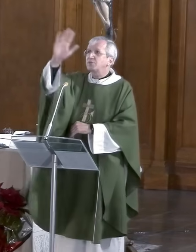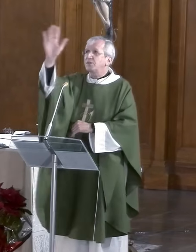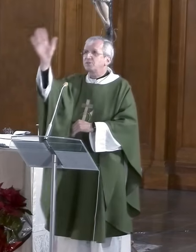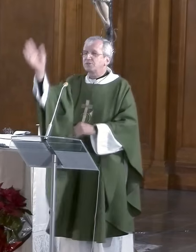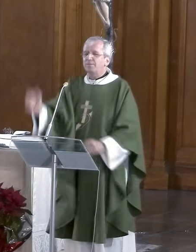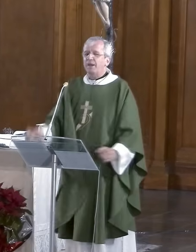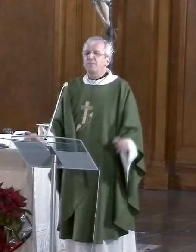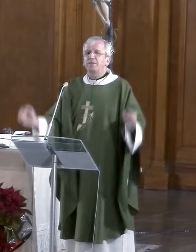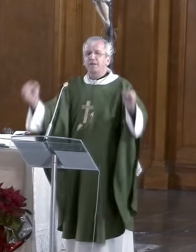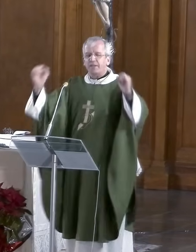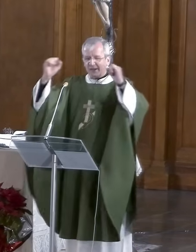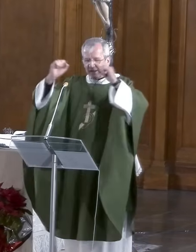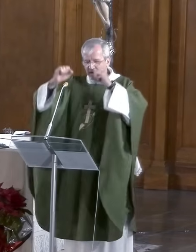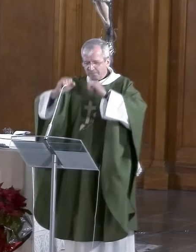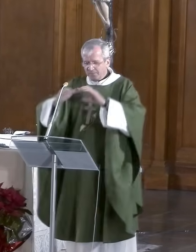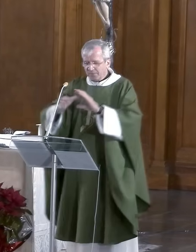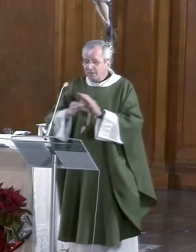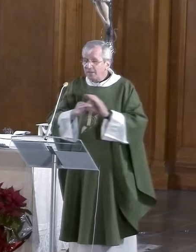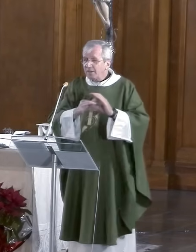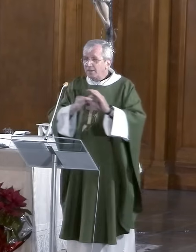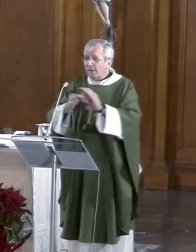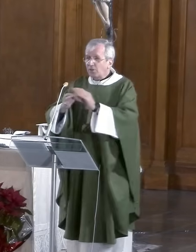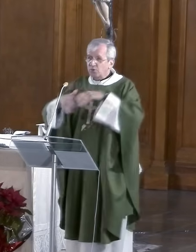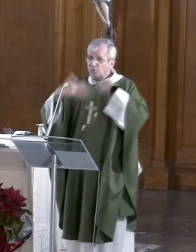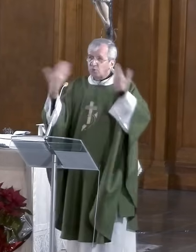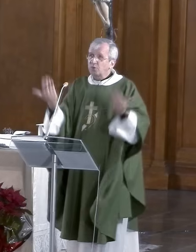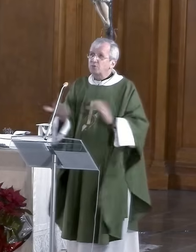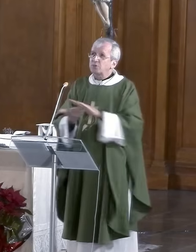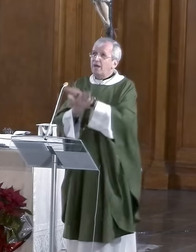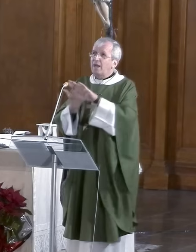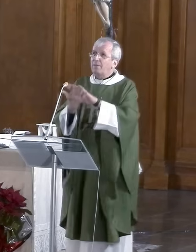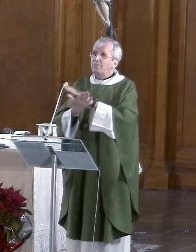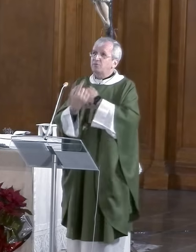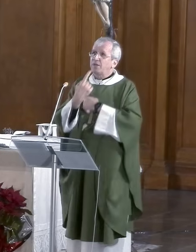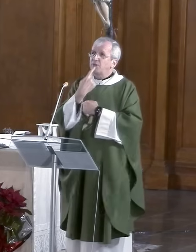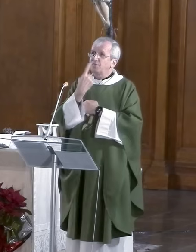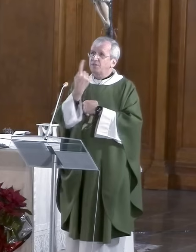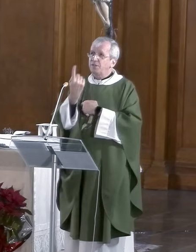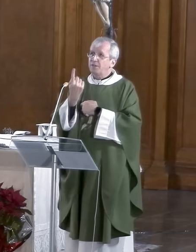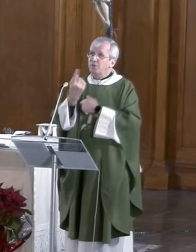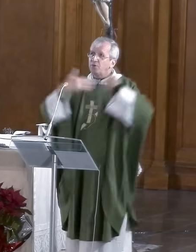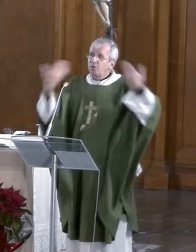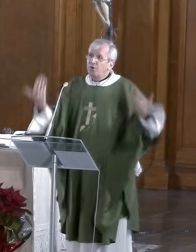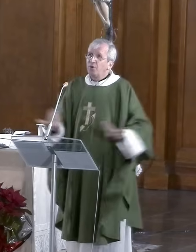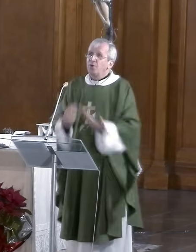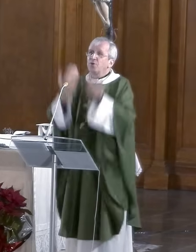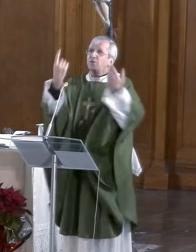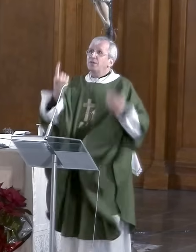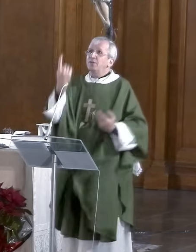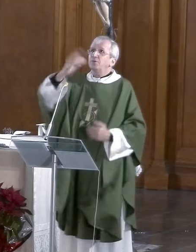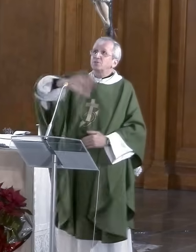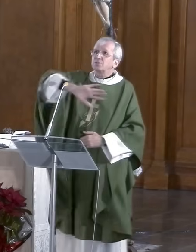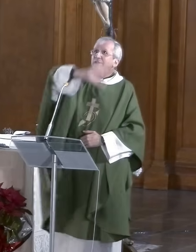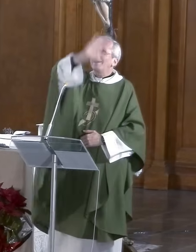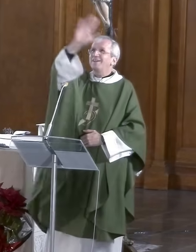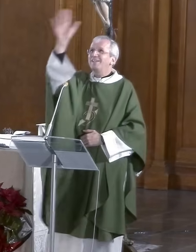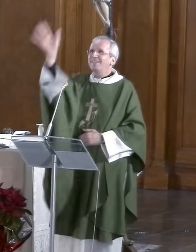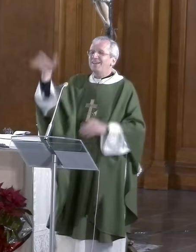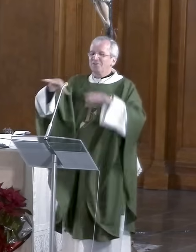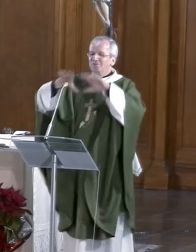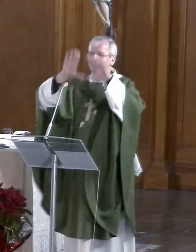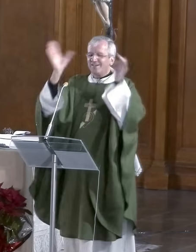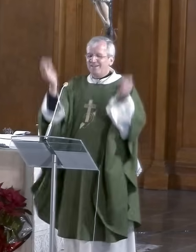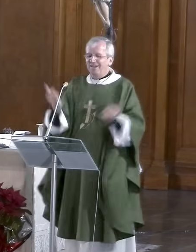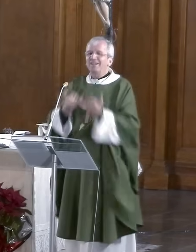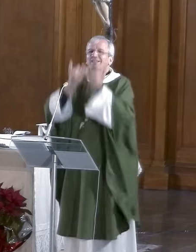pecados y nos lleve a la vida eterna. Y todos juntos alabamos a Dios diciendo, gloria a Dios en el